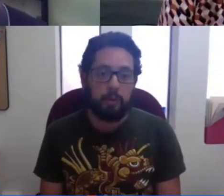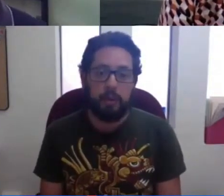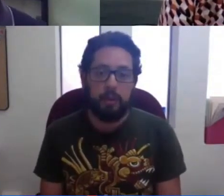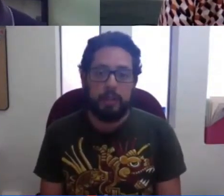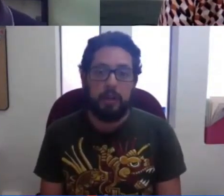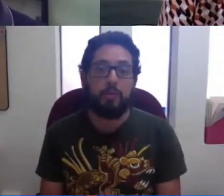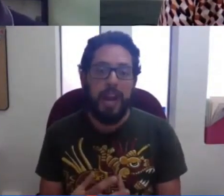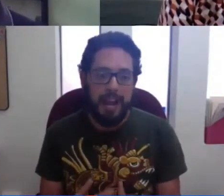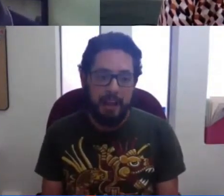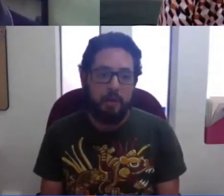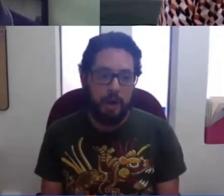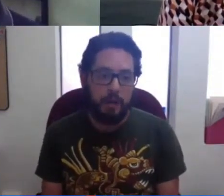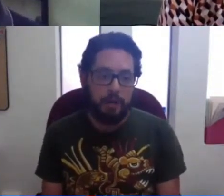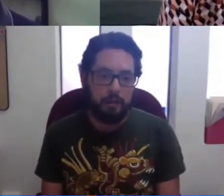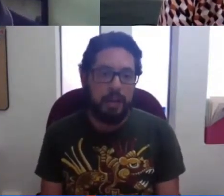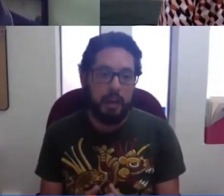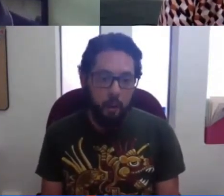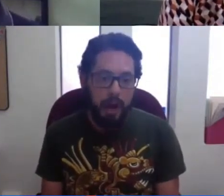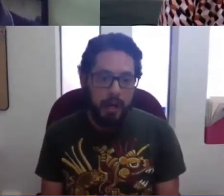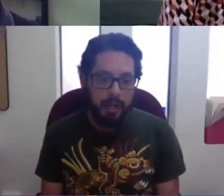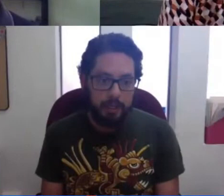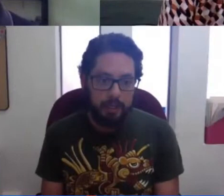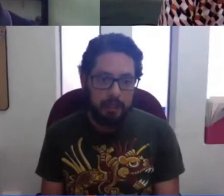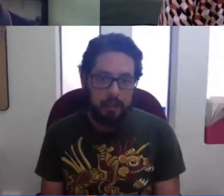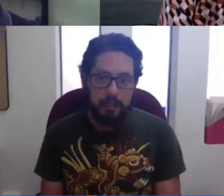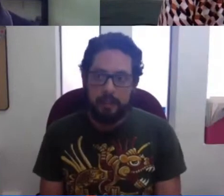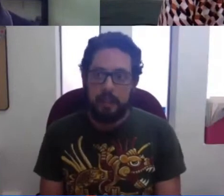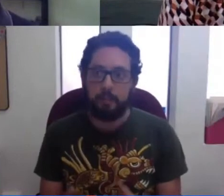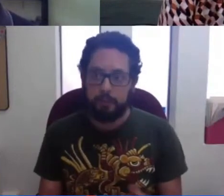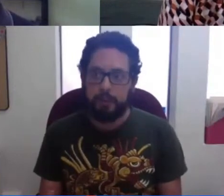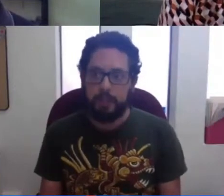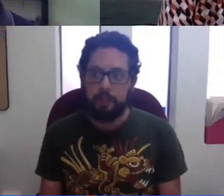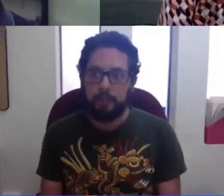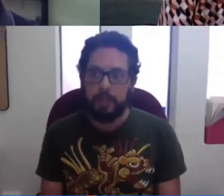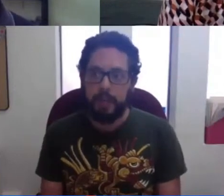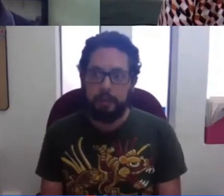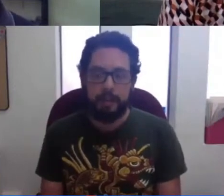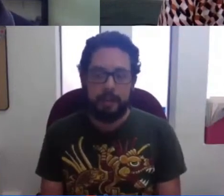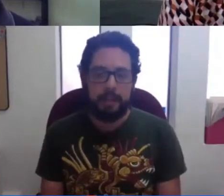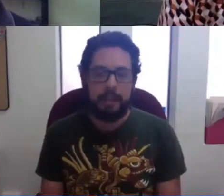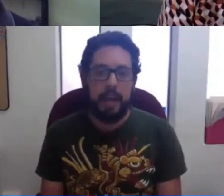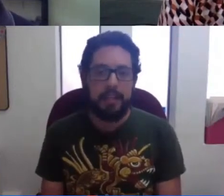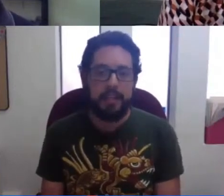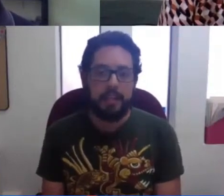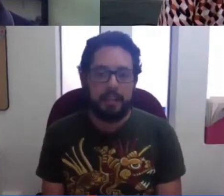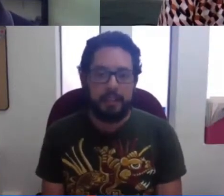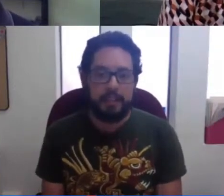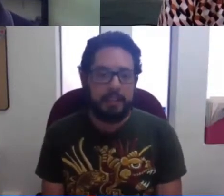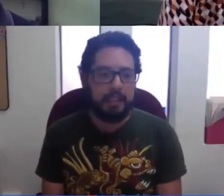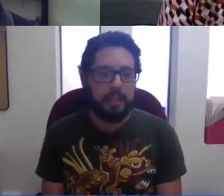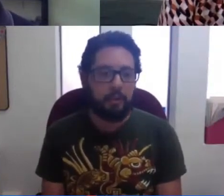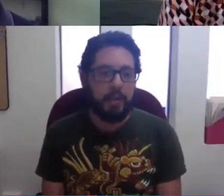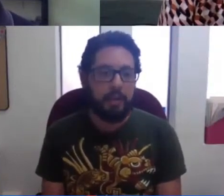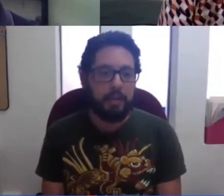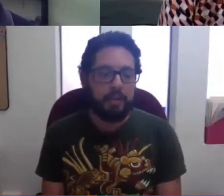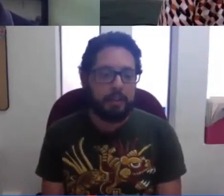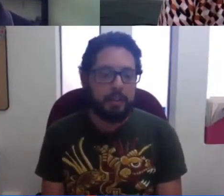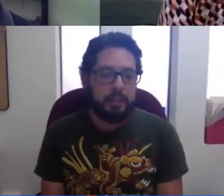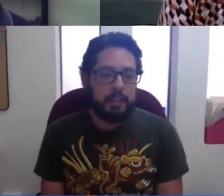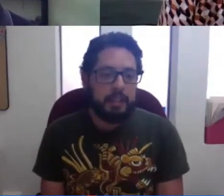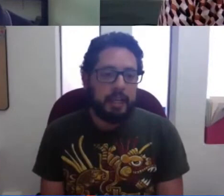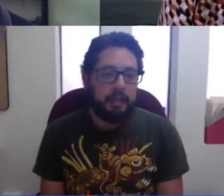algunos autores lo dicen, como una lengua, un lenguaje. Después pasaremos a ver qué hay de cierto en